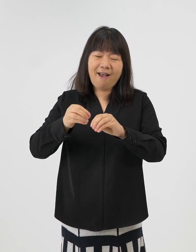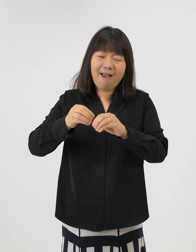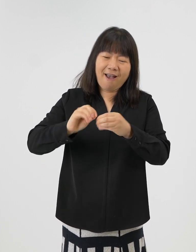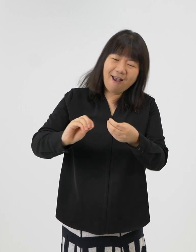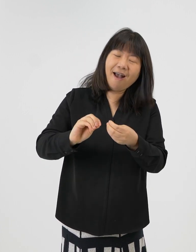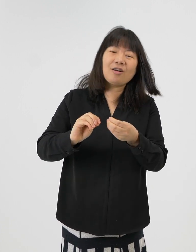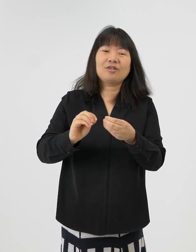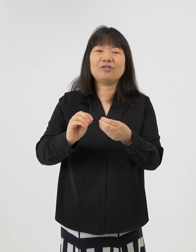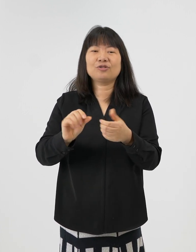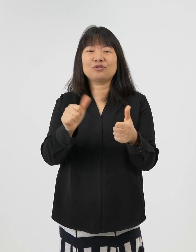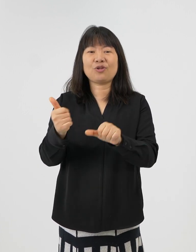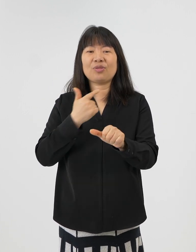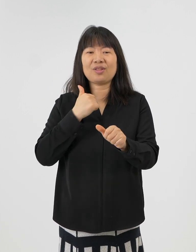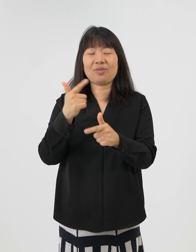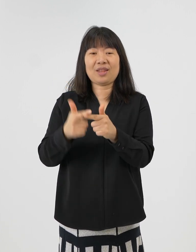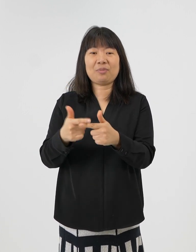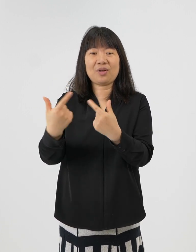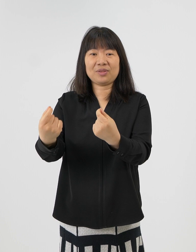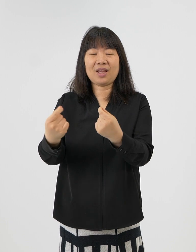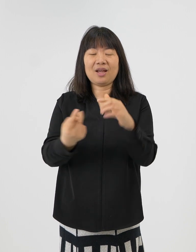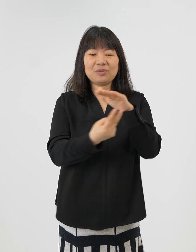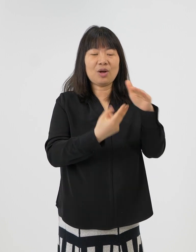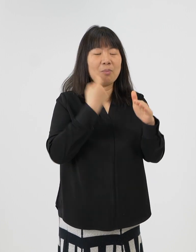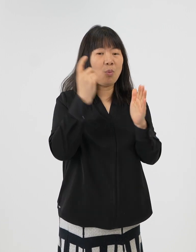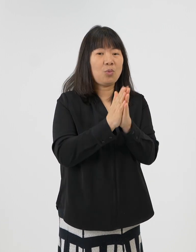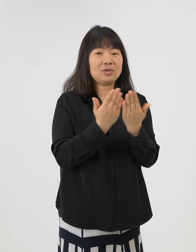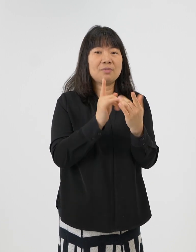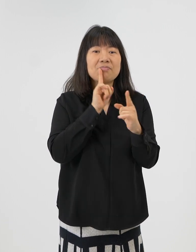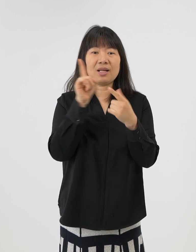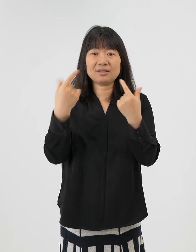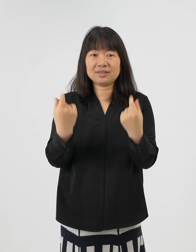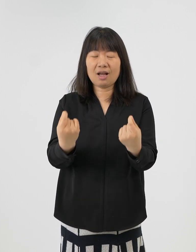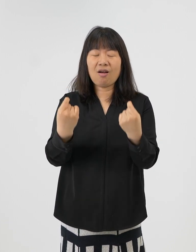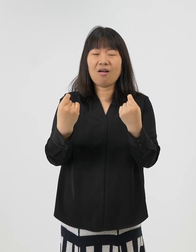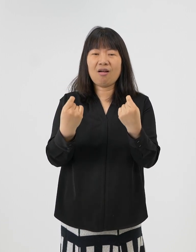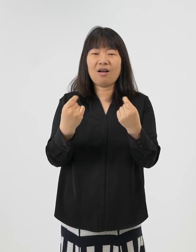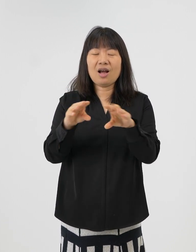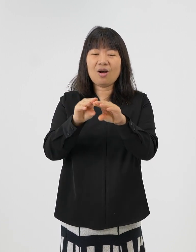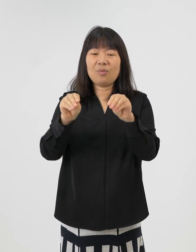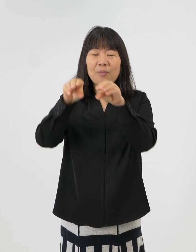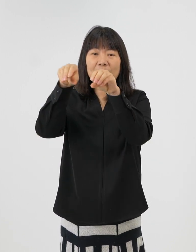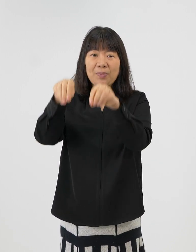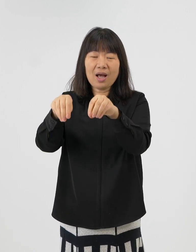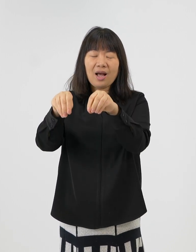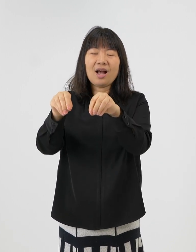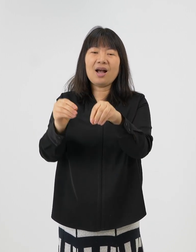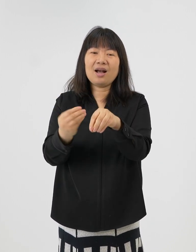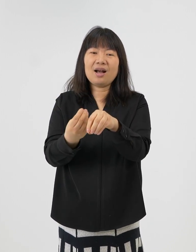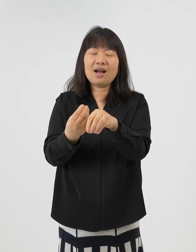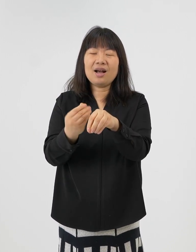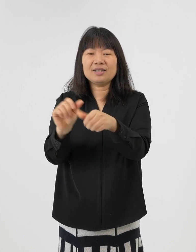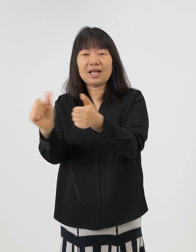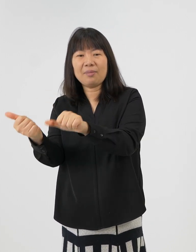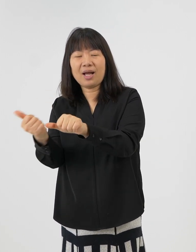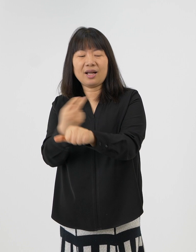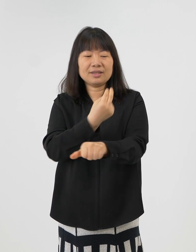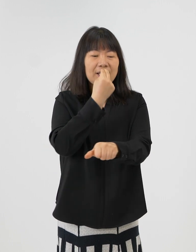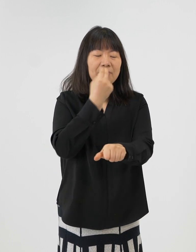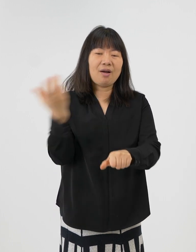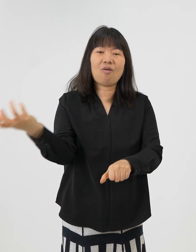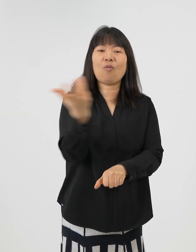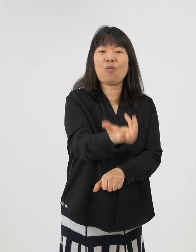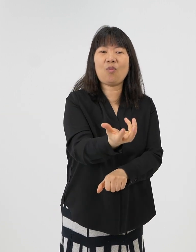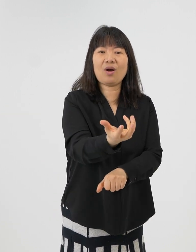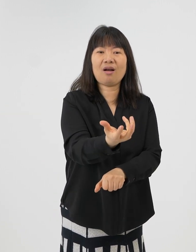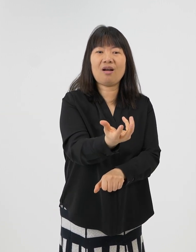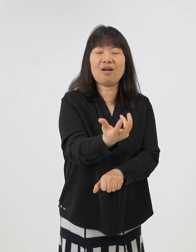죽어가던 나무였어요. 그런데 요한복음에서 말씀처럼 사망에서 생명으로 옮기었느니라. 옮겨